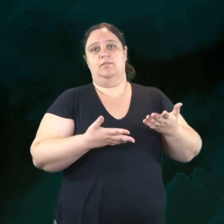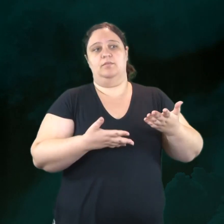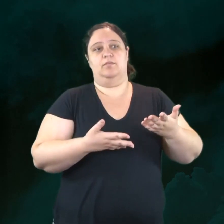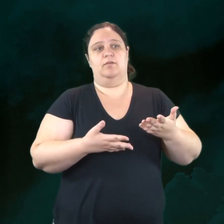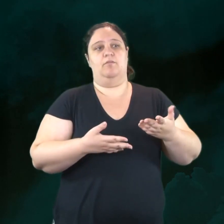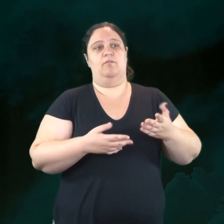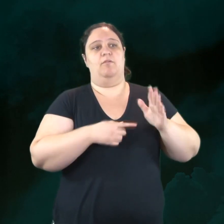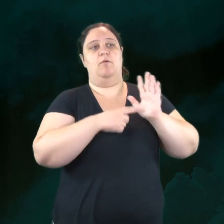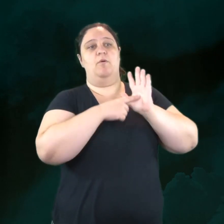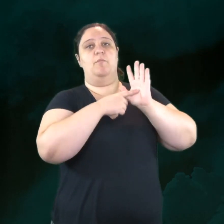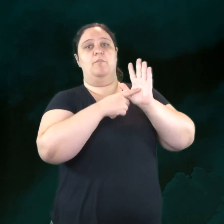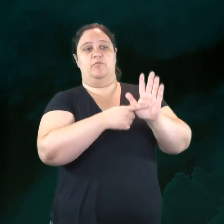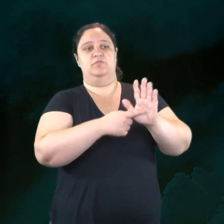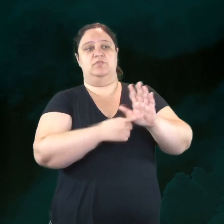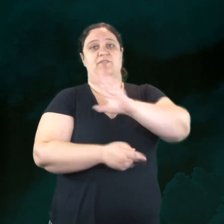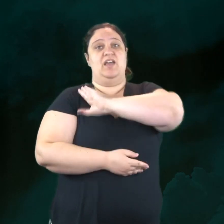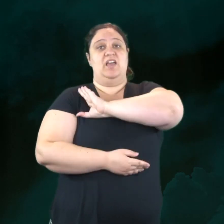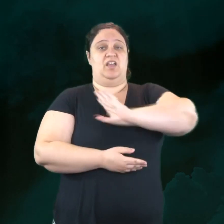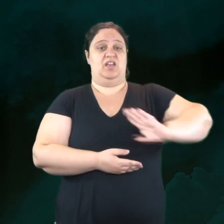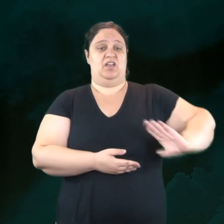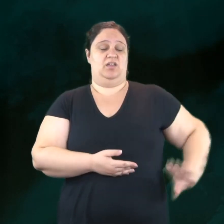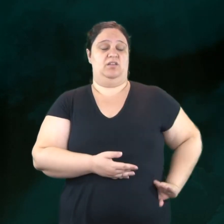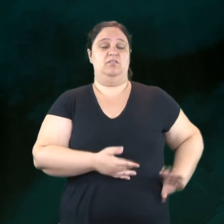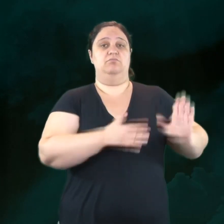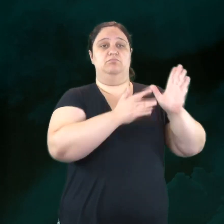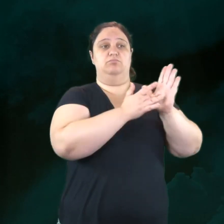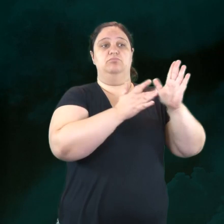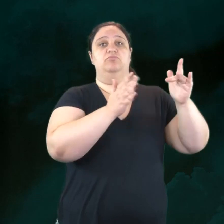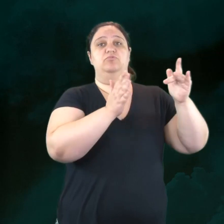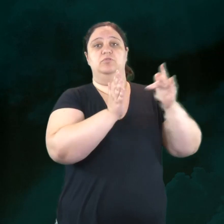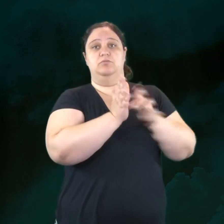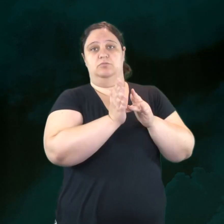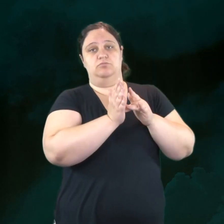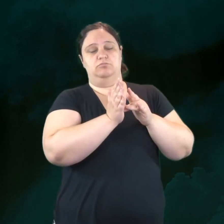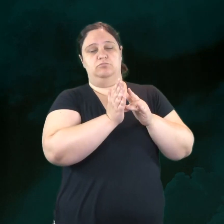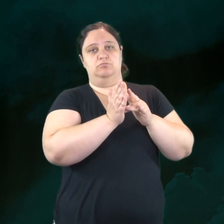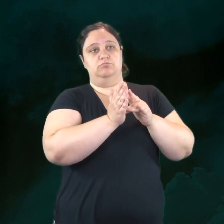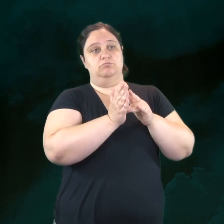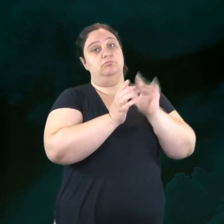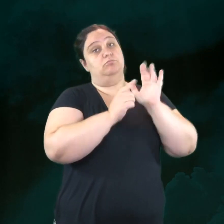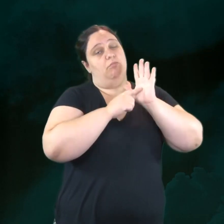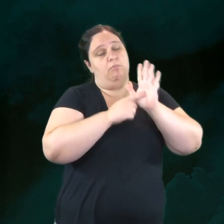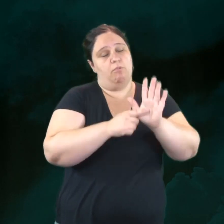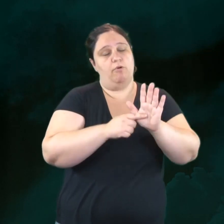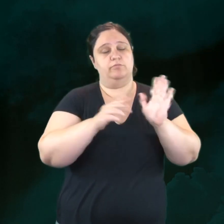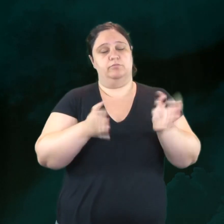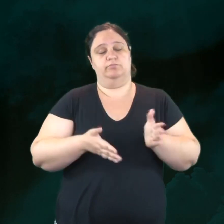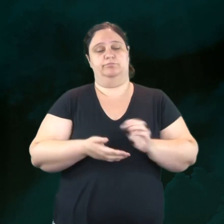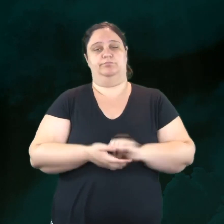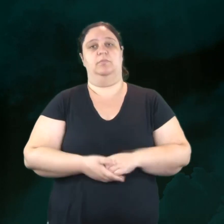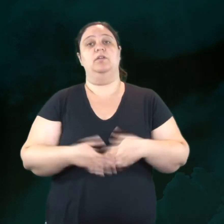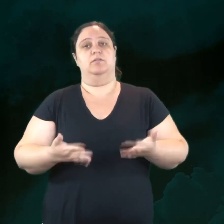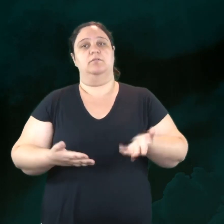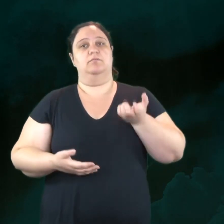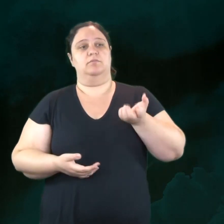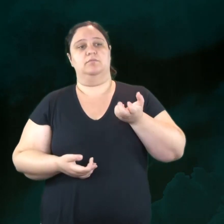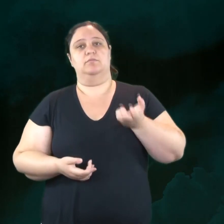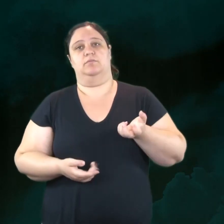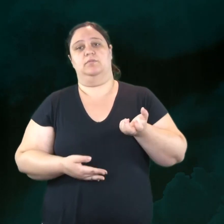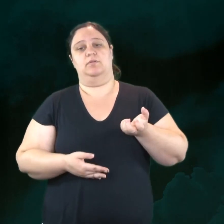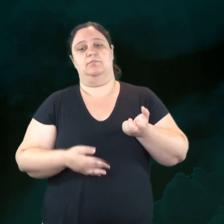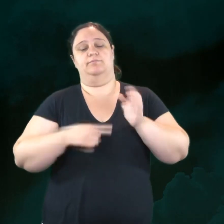é o Cristo Jesus que eu vos anuncio. Então, eu quero chamar a atenção para algumas